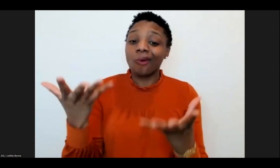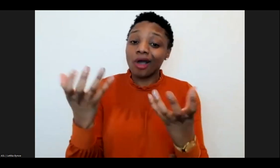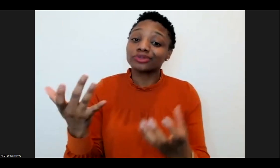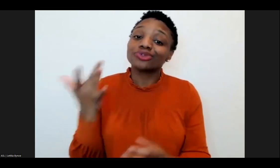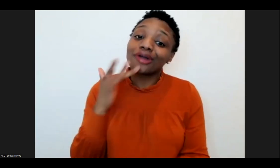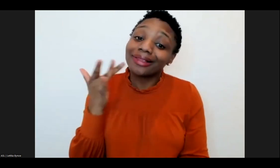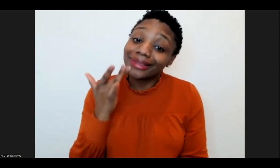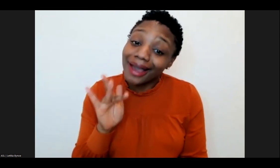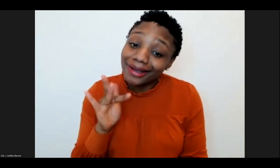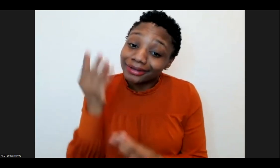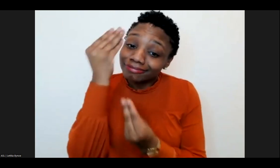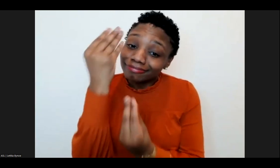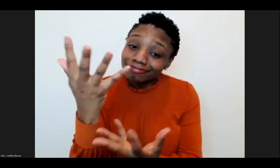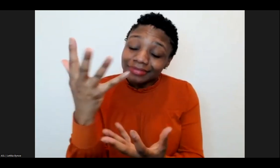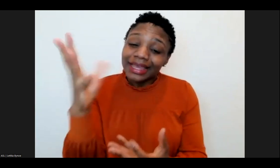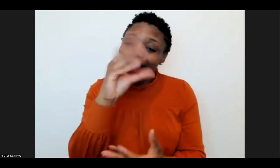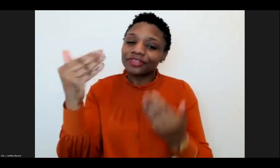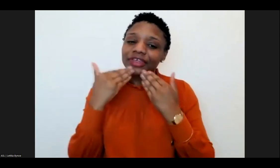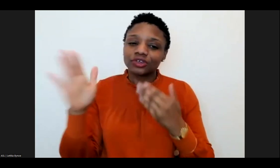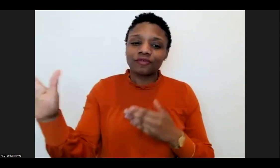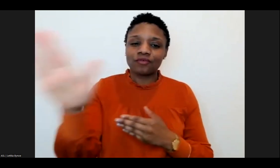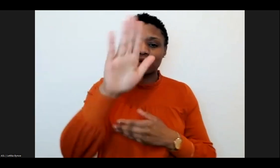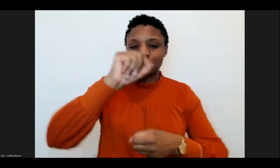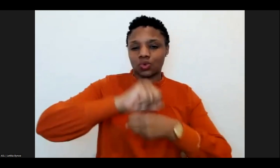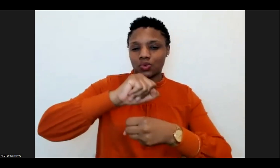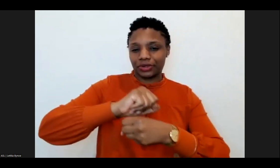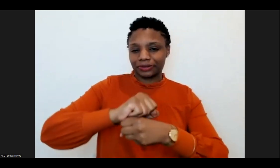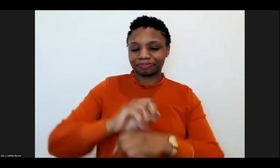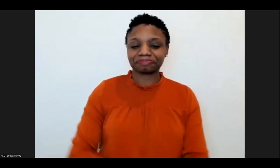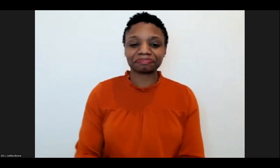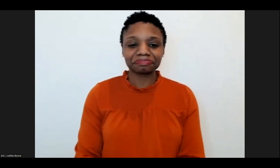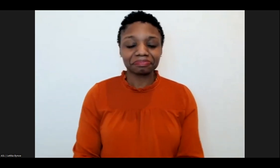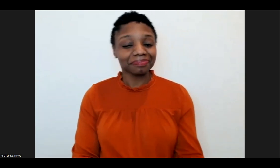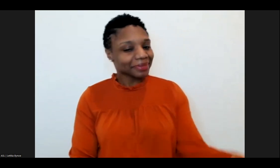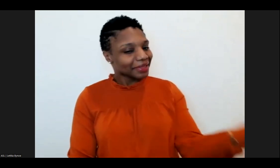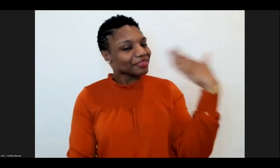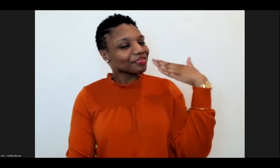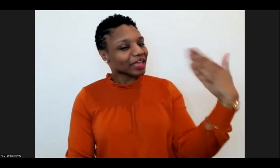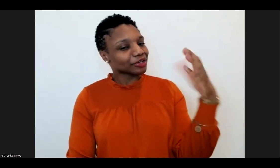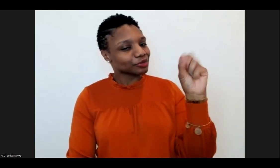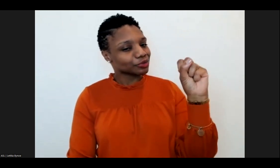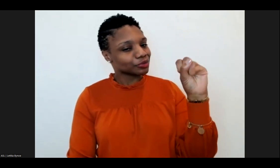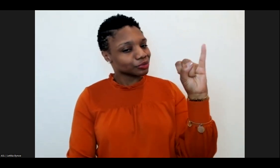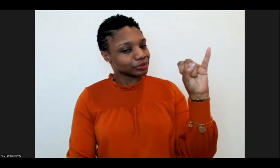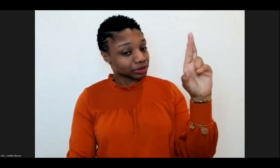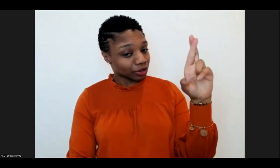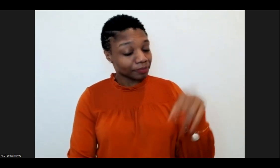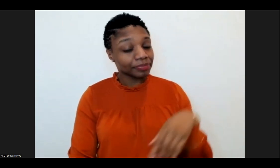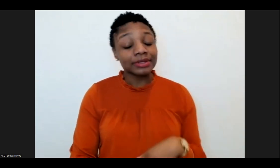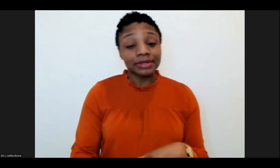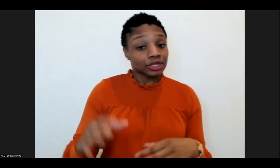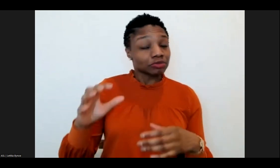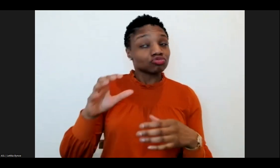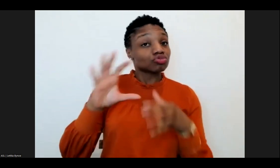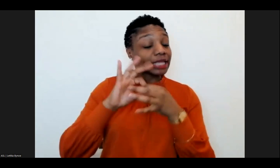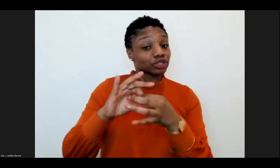eh Le deseo mucha suerte y éxito en el trabajo que está llevando Muchas gracias Okay